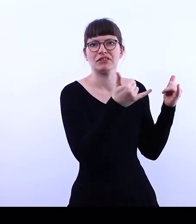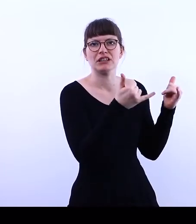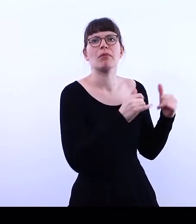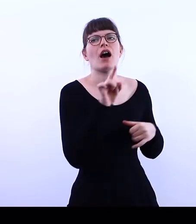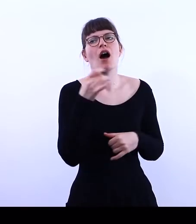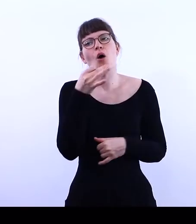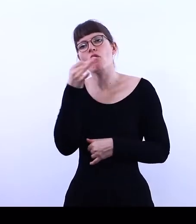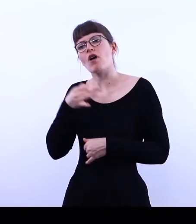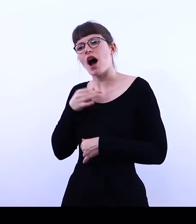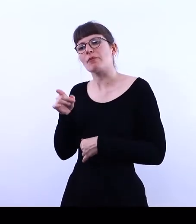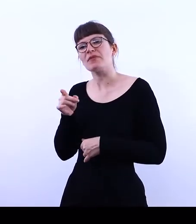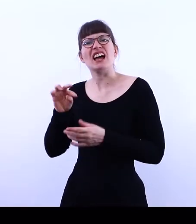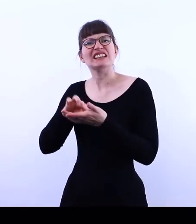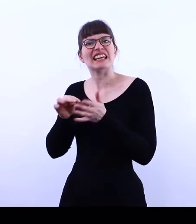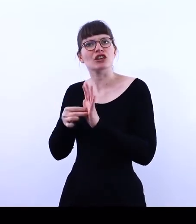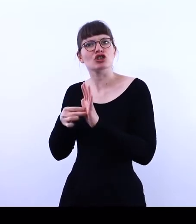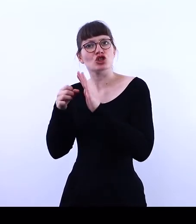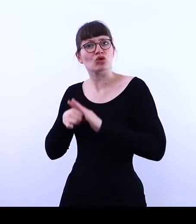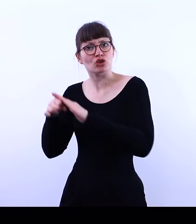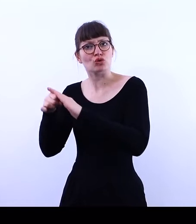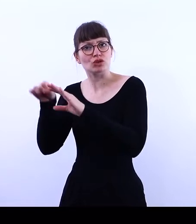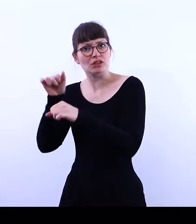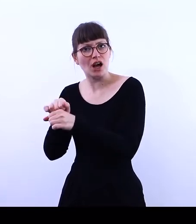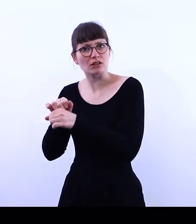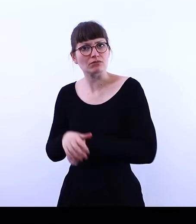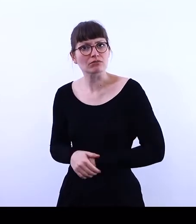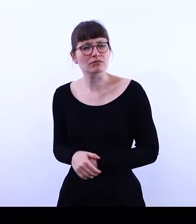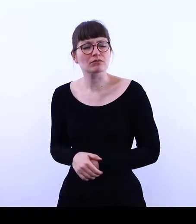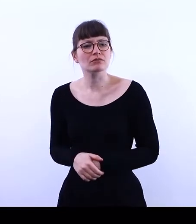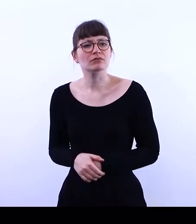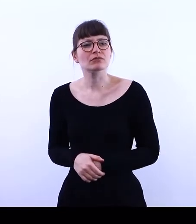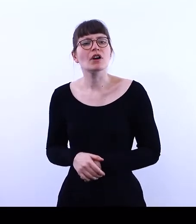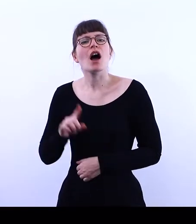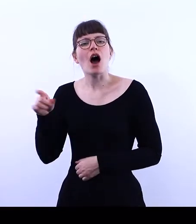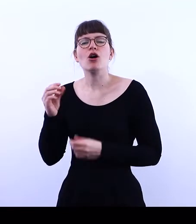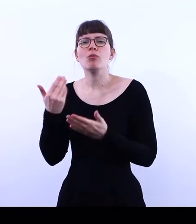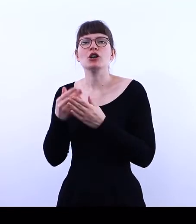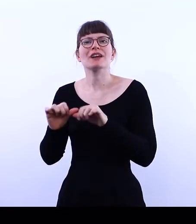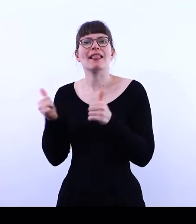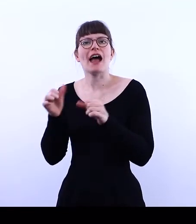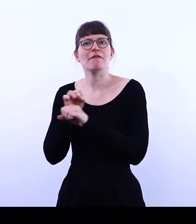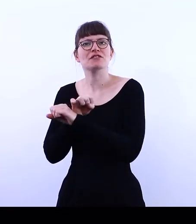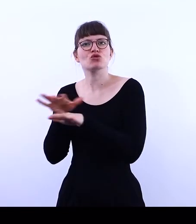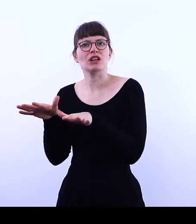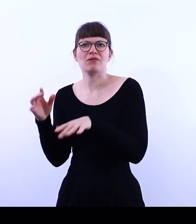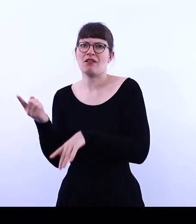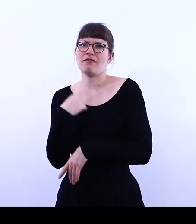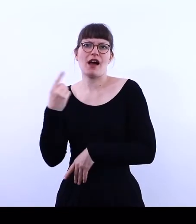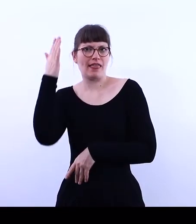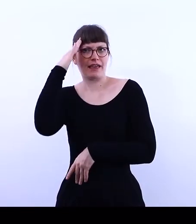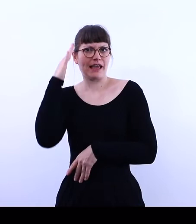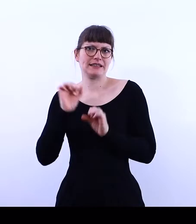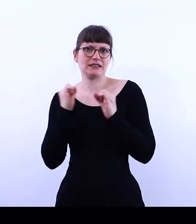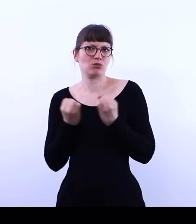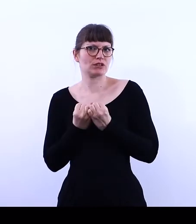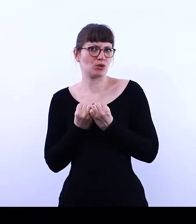ist auch die Frage, wie kann man das technisch nochmal unterstützen und beispielsweise auch live streamen. Wir sind ja alle in der Situation gewesen, dass wir